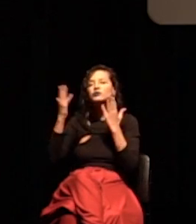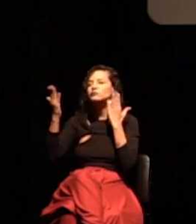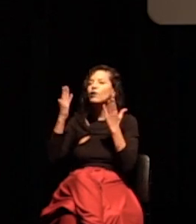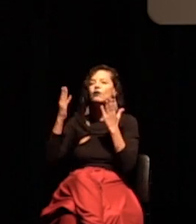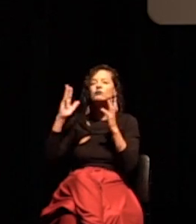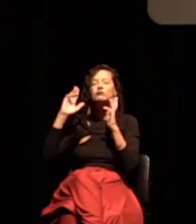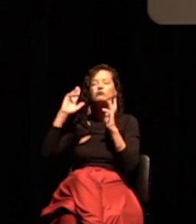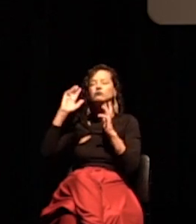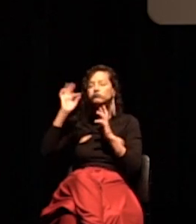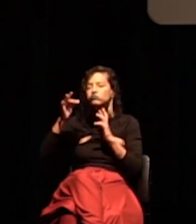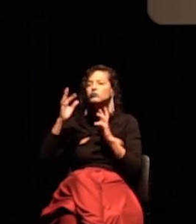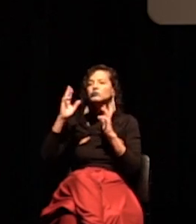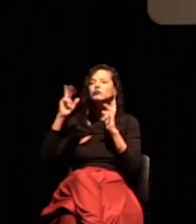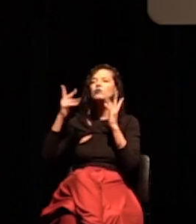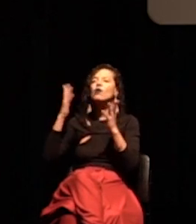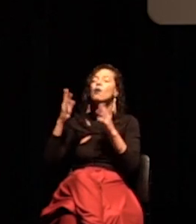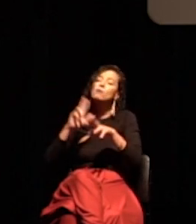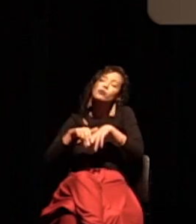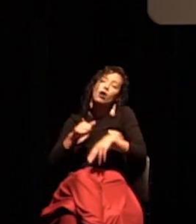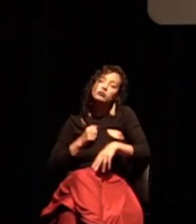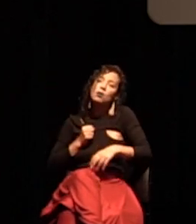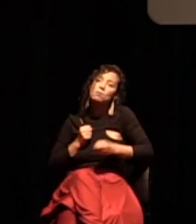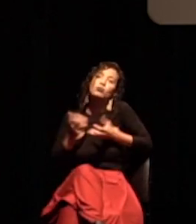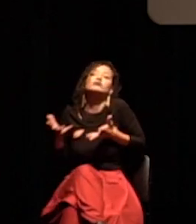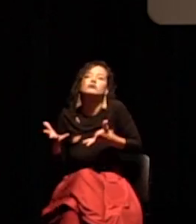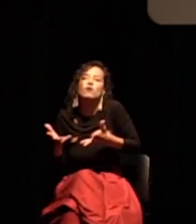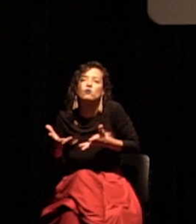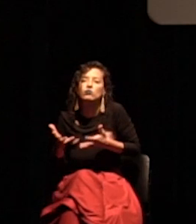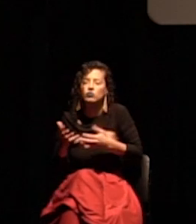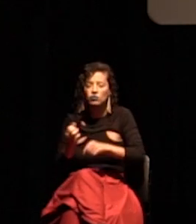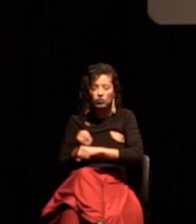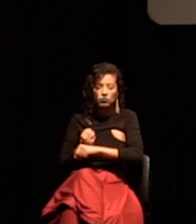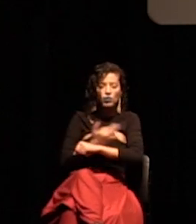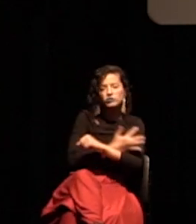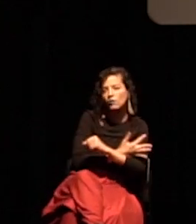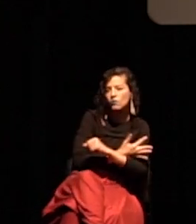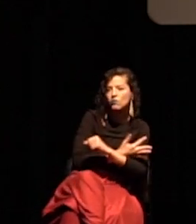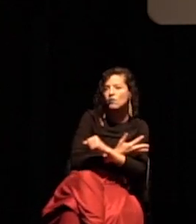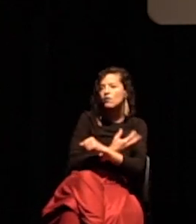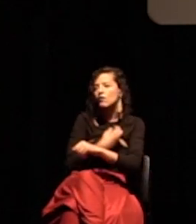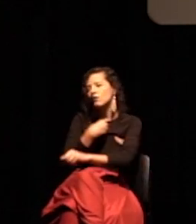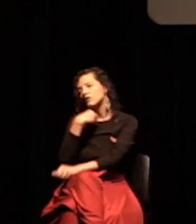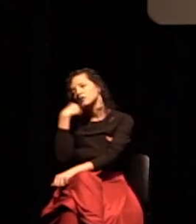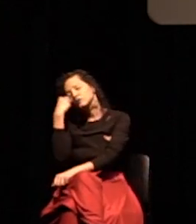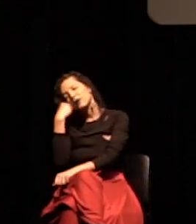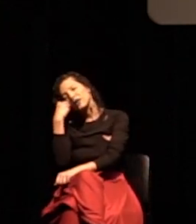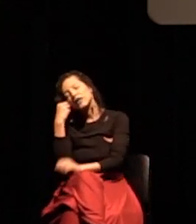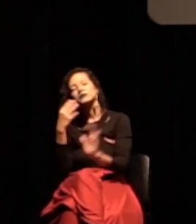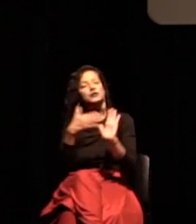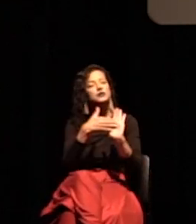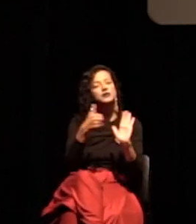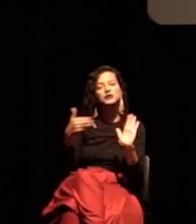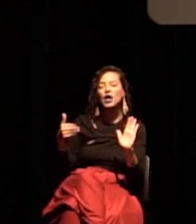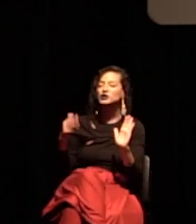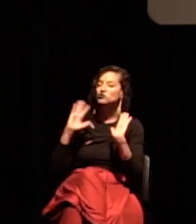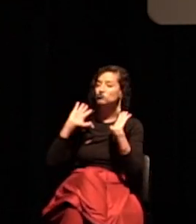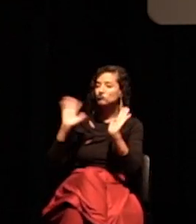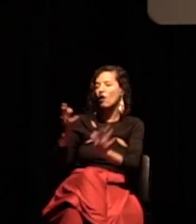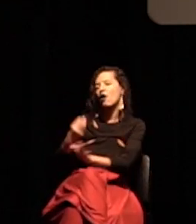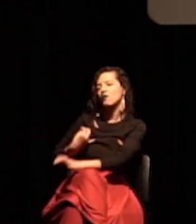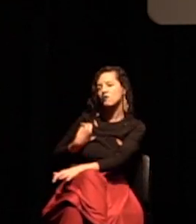organizados tanto pela pulsão, quanto pela emoção, quanto pelas experiências estéticas e existenciais